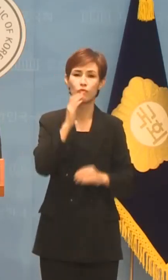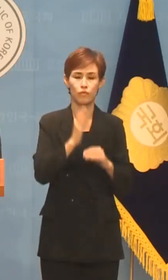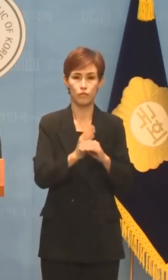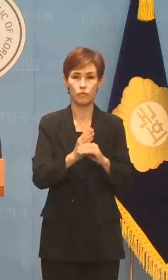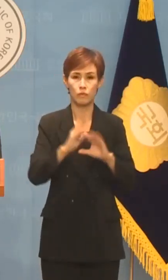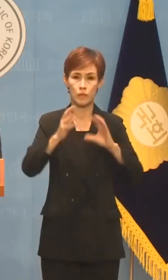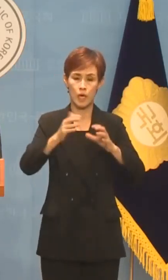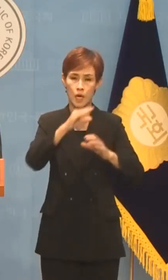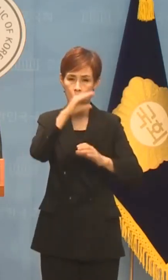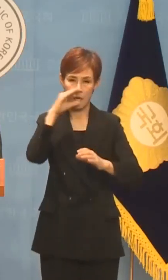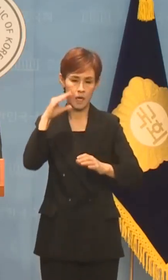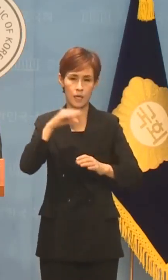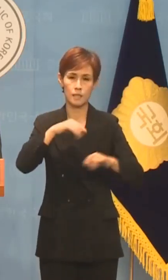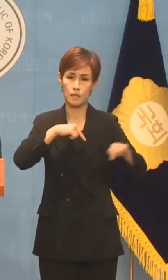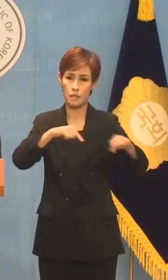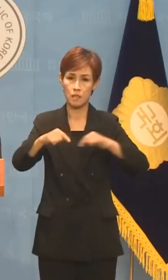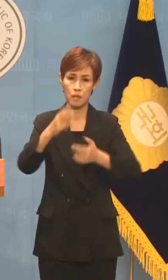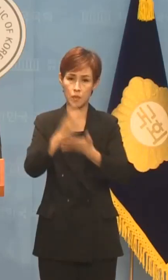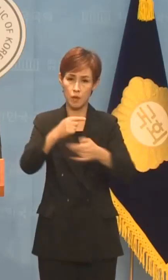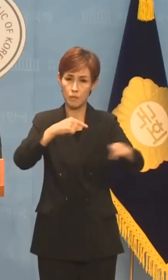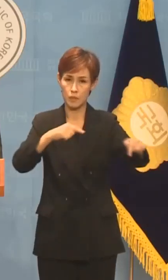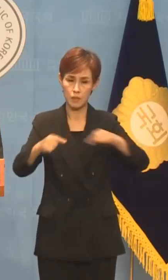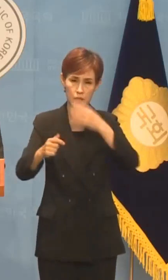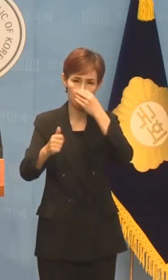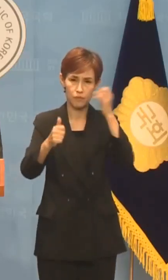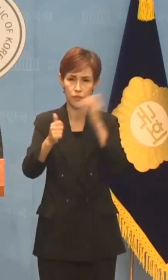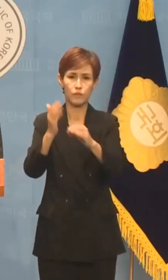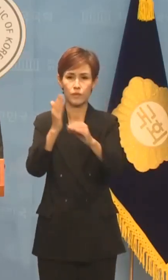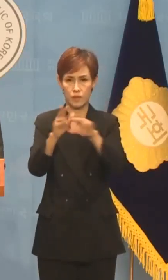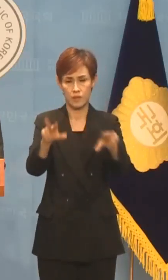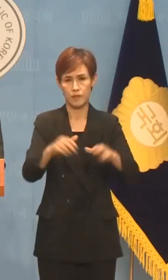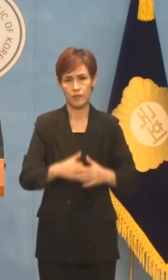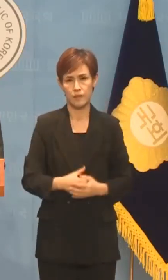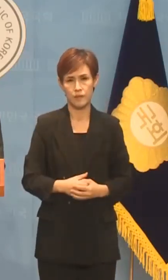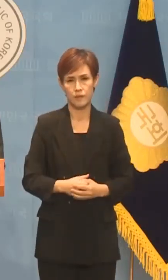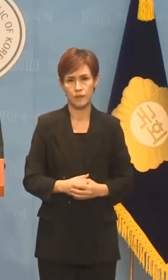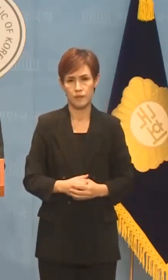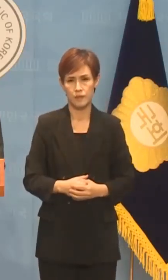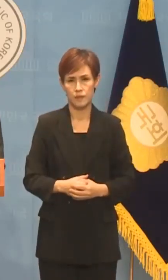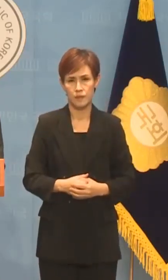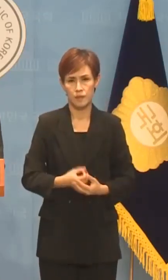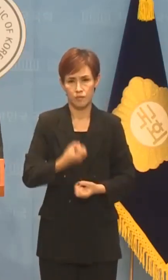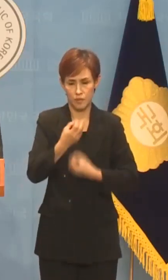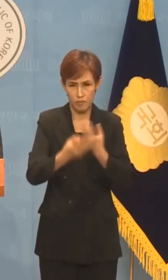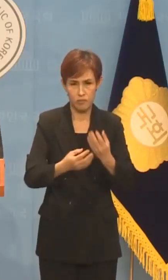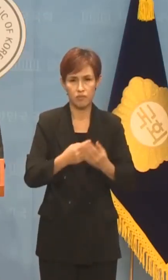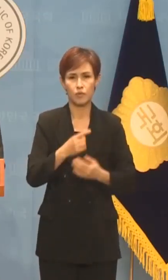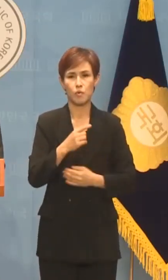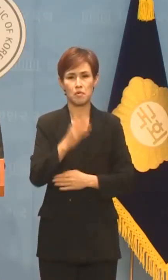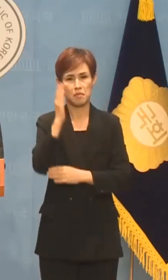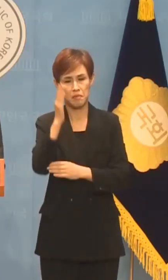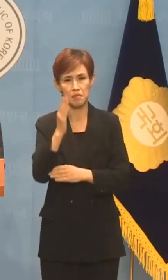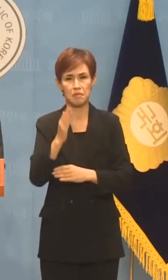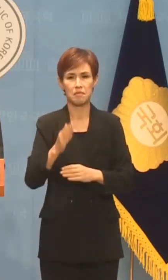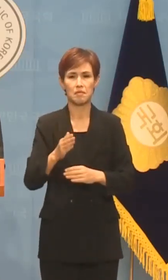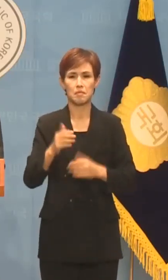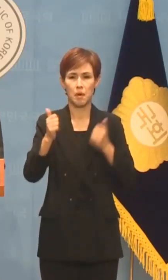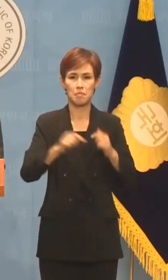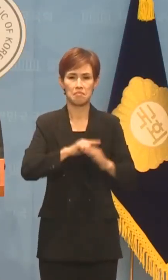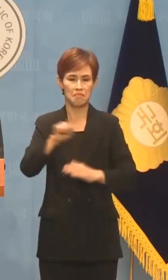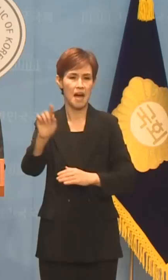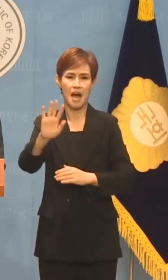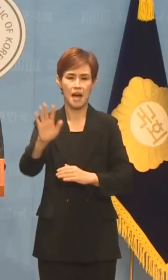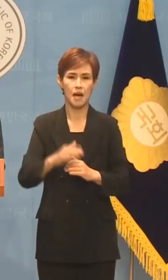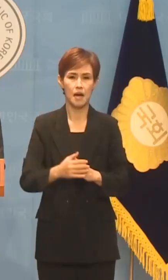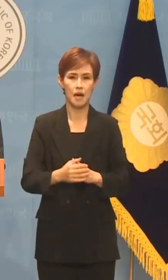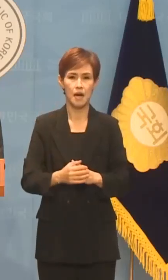헌정 질서와 법치주의를 능멸하고 있는 중입니다. 진술과 출석을 거부하며 수사 자체를